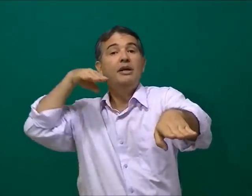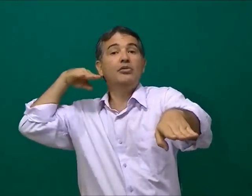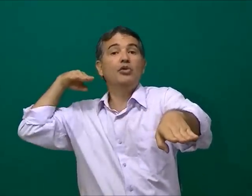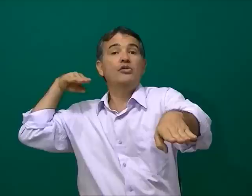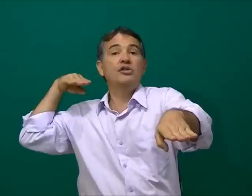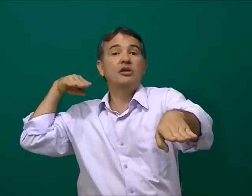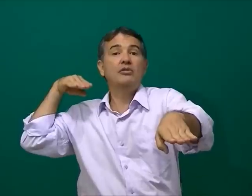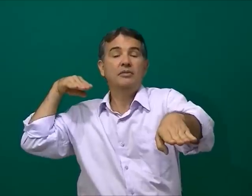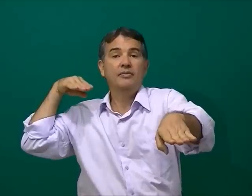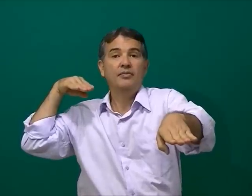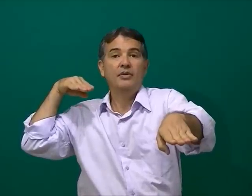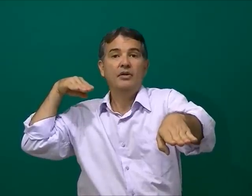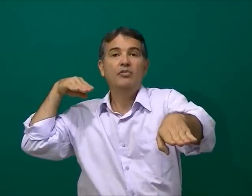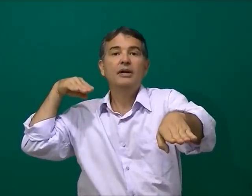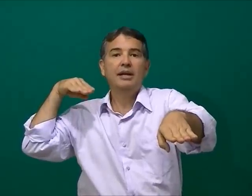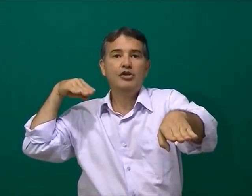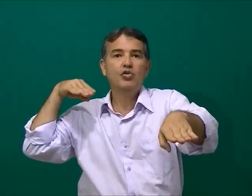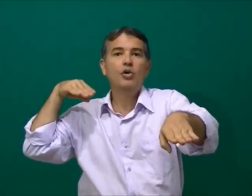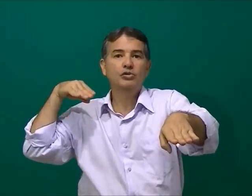congestionamento todos estão um atrás do outro.